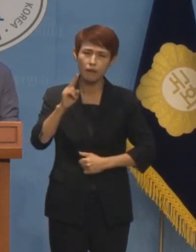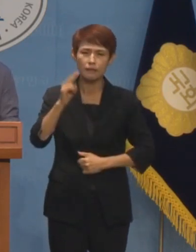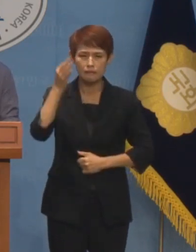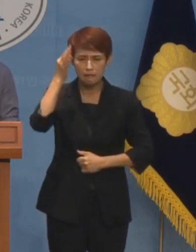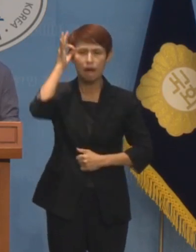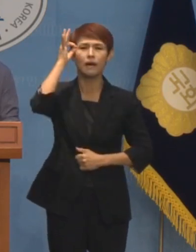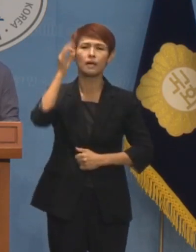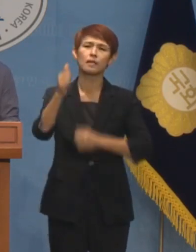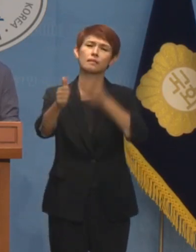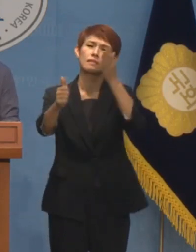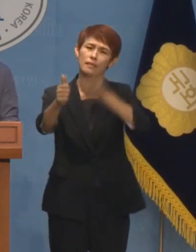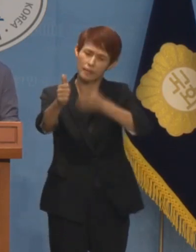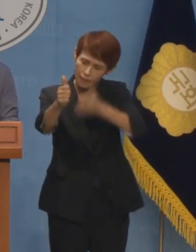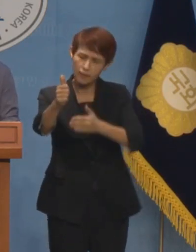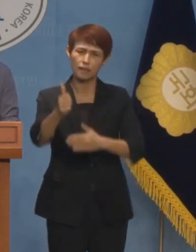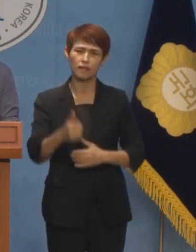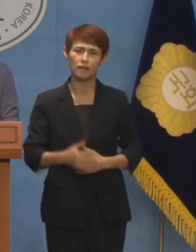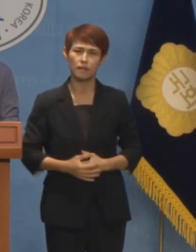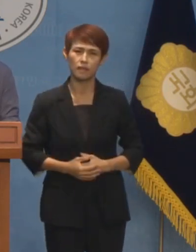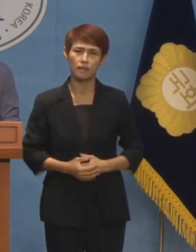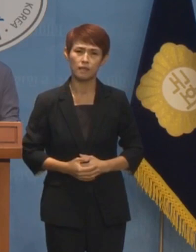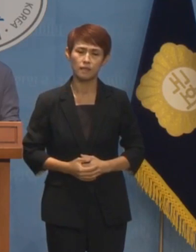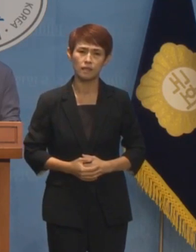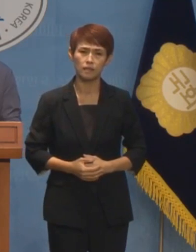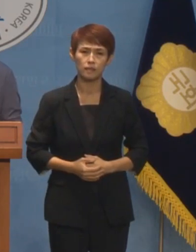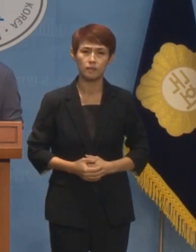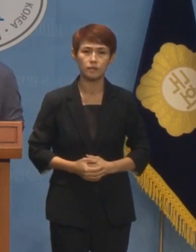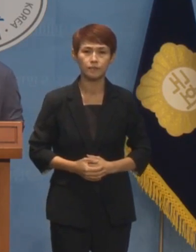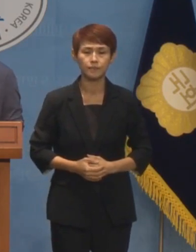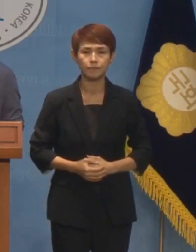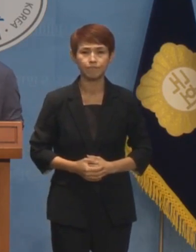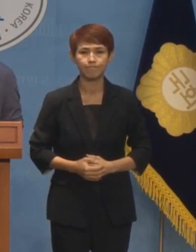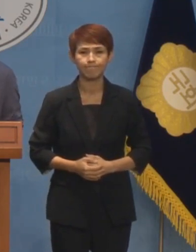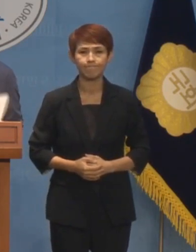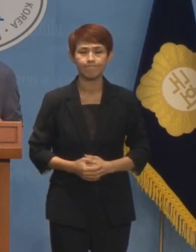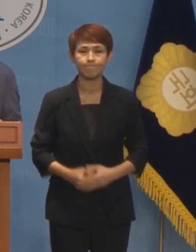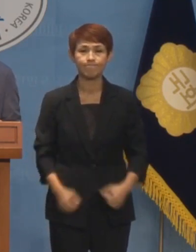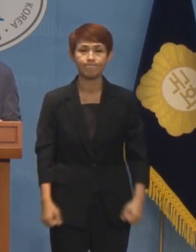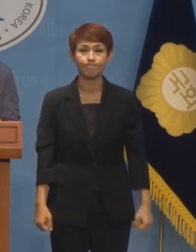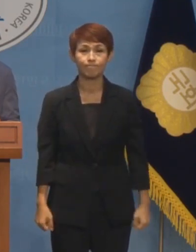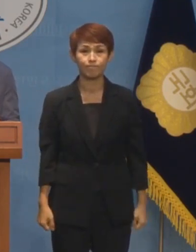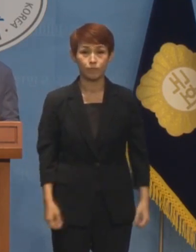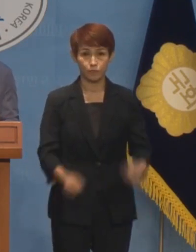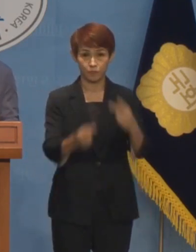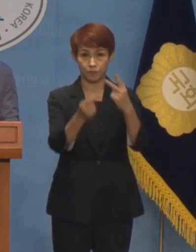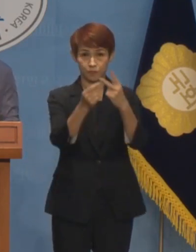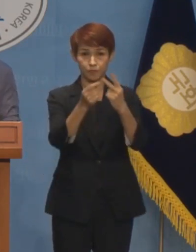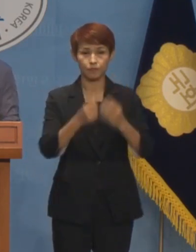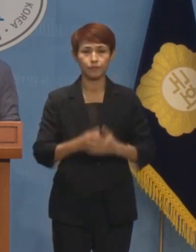지금이라도 인식하시기를 강력히 촉구합니다. 두 번째입니다.